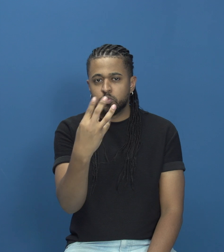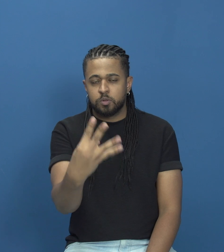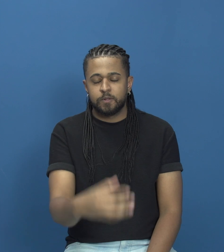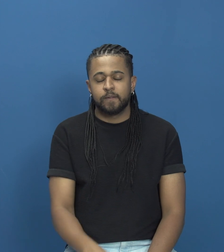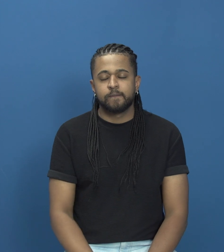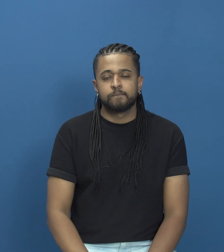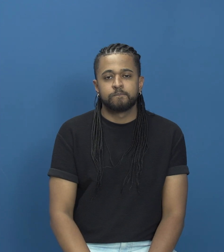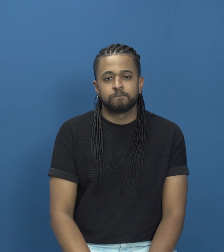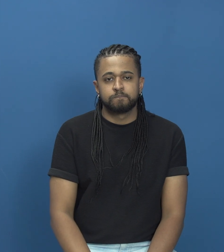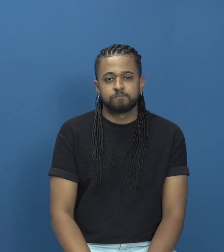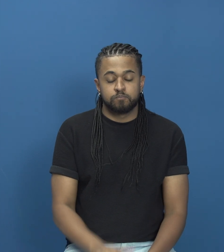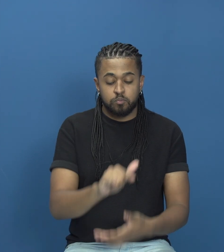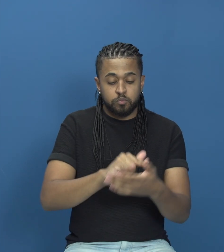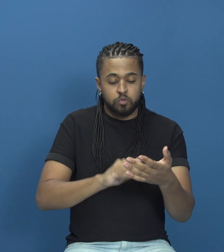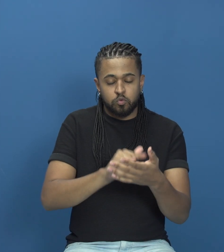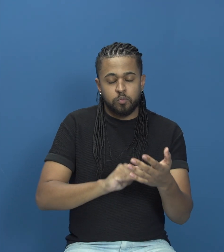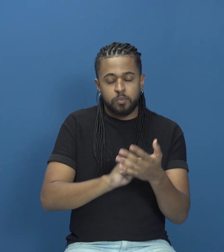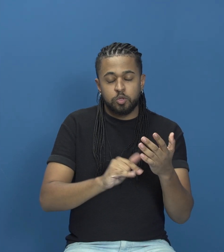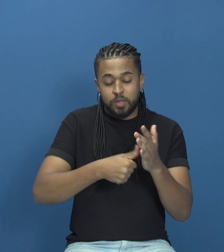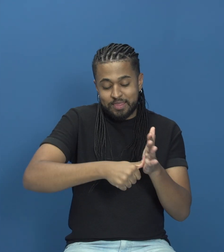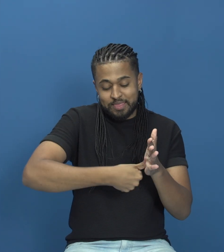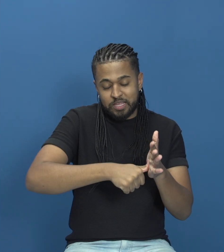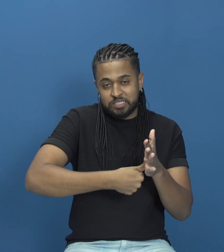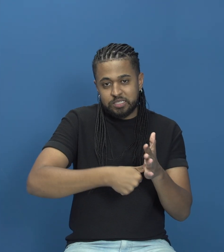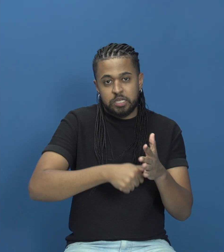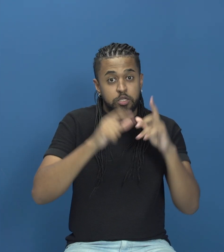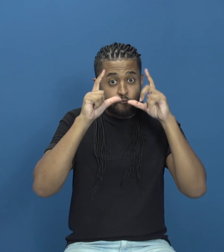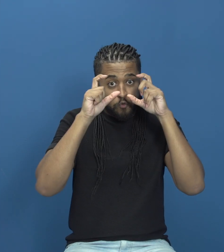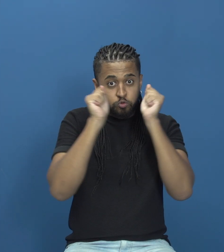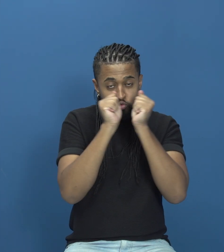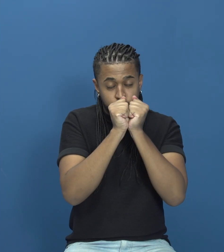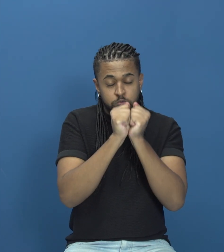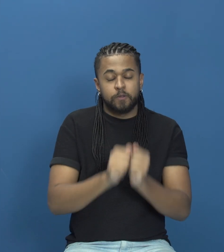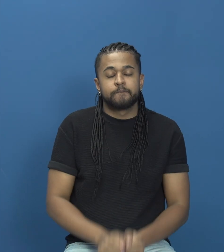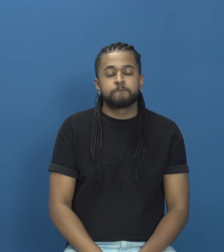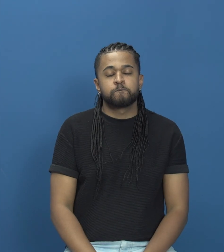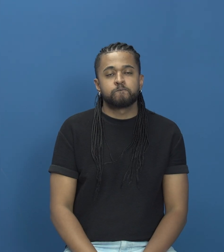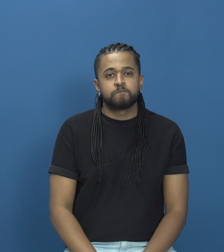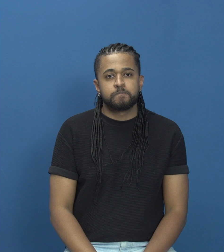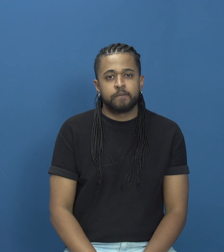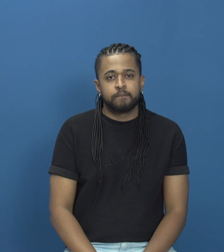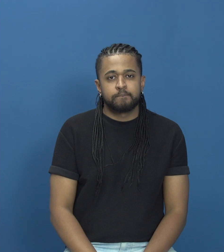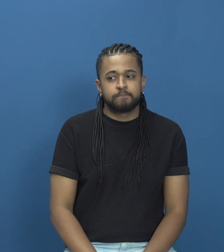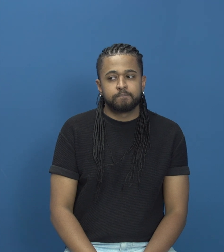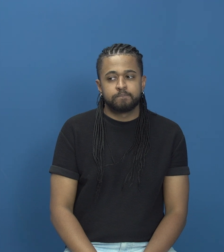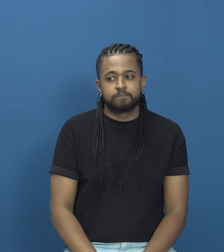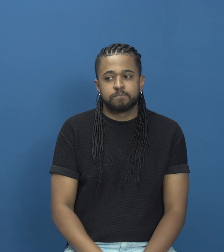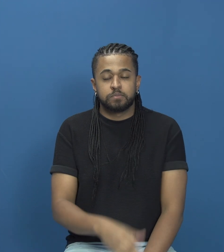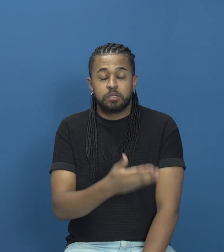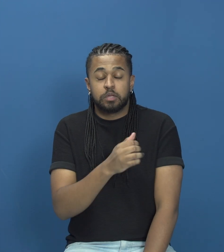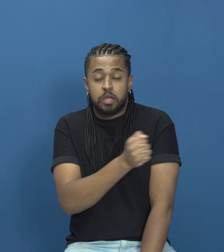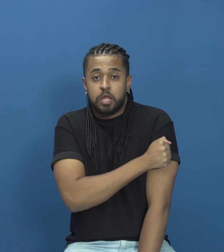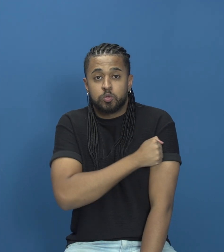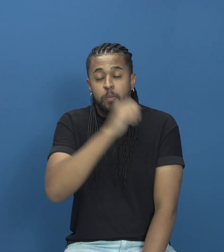16.6.1.4 Documento de identidade com foto. Abre parênteses. Para